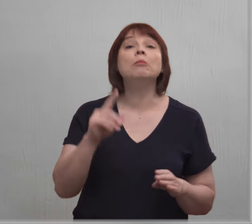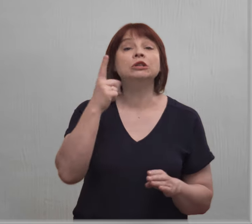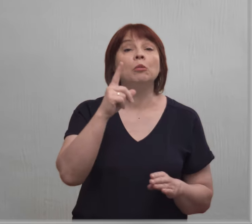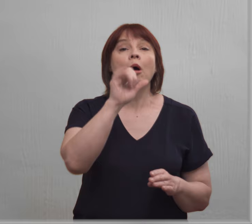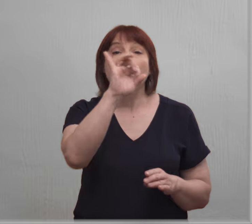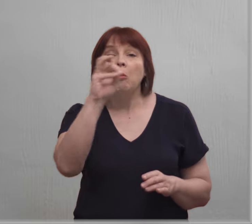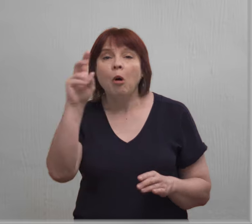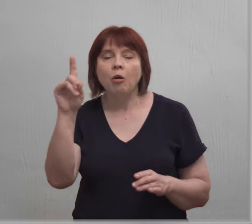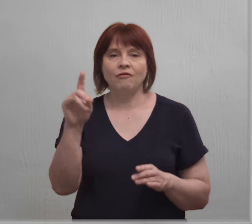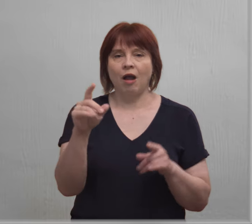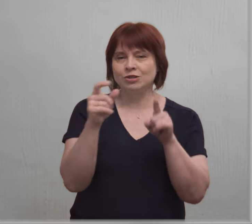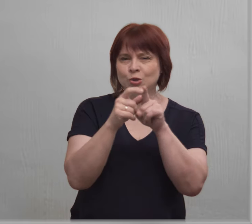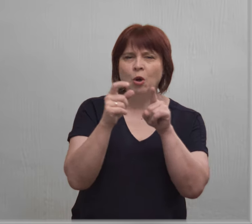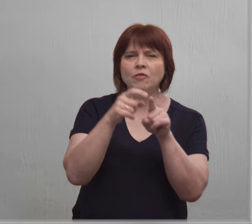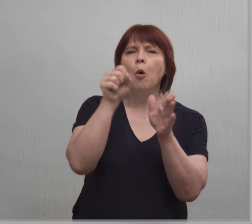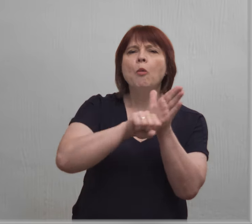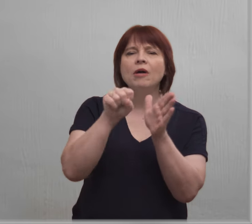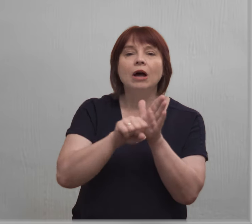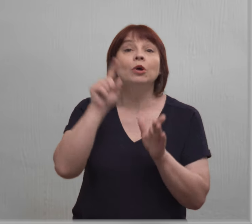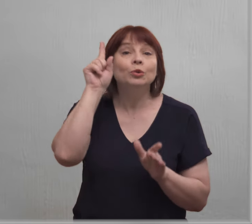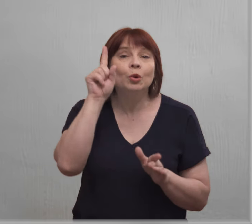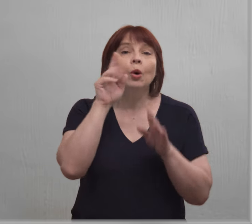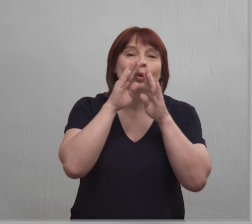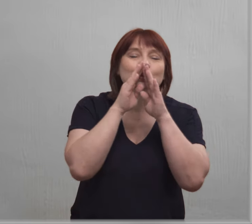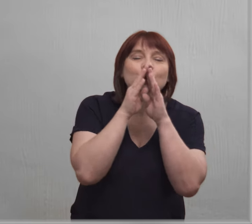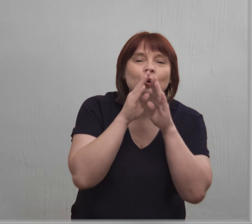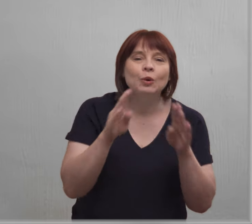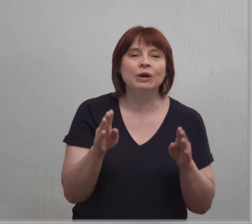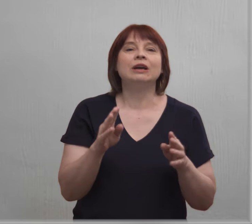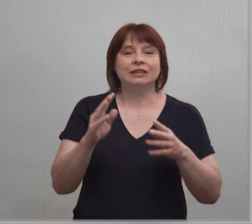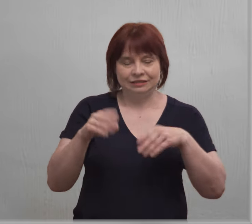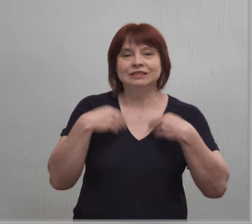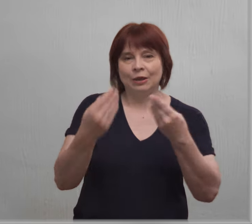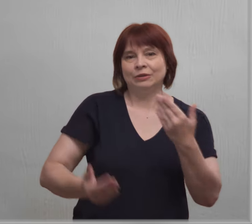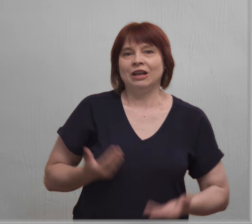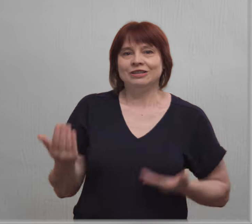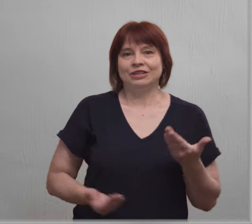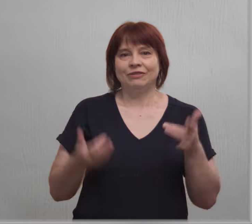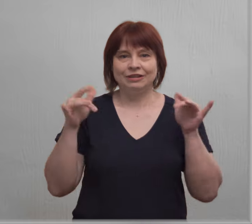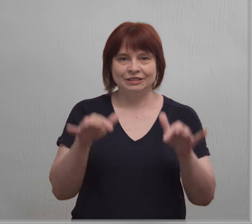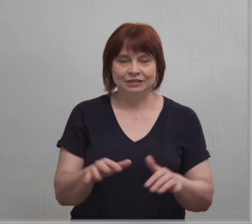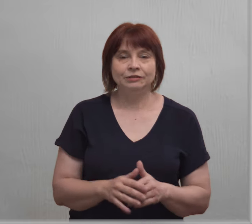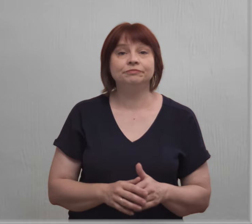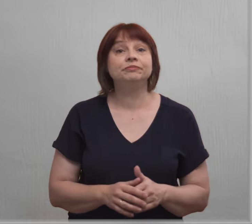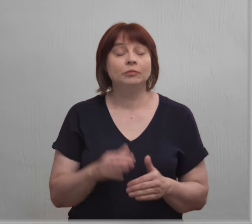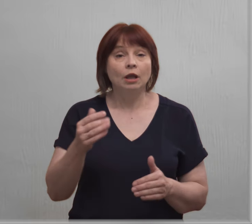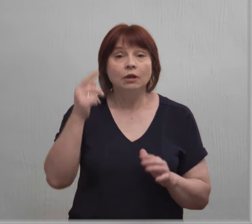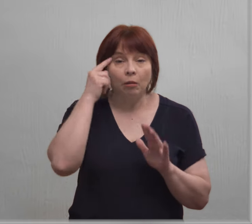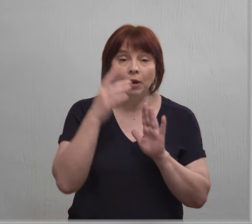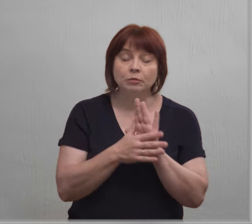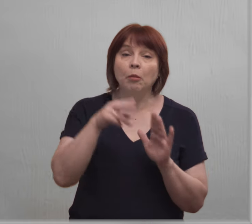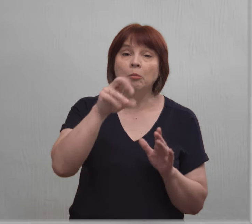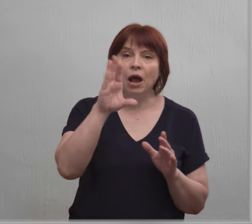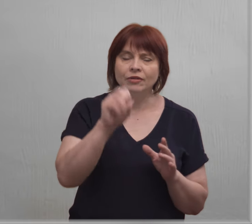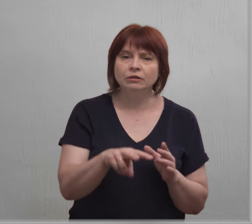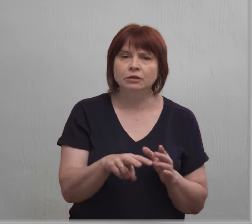животворит. Так замечательно осознавать, и это серьезное откровение, которым делится Павел, что